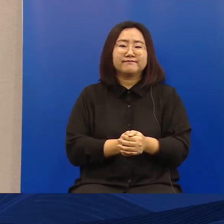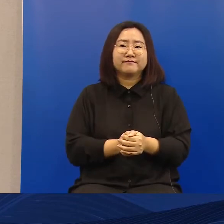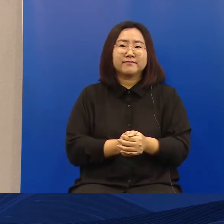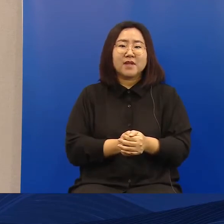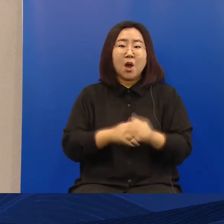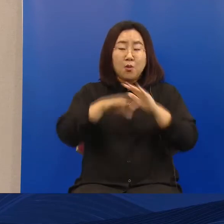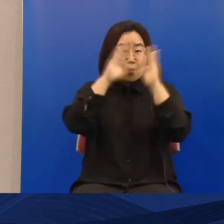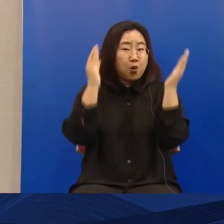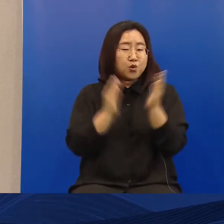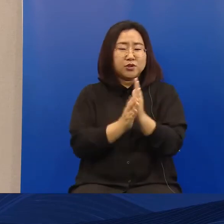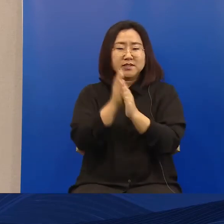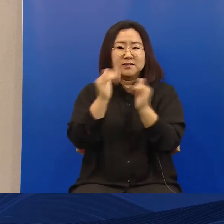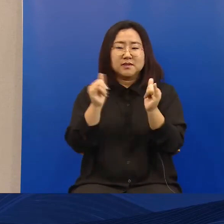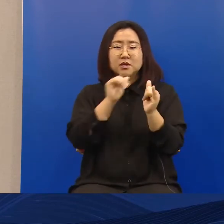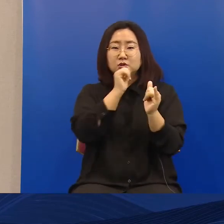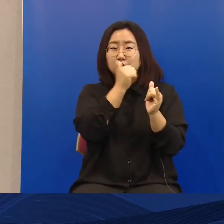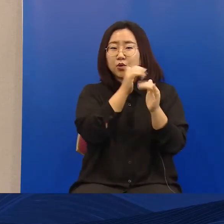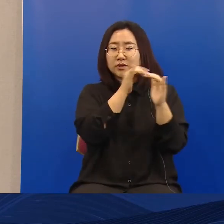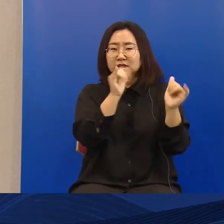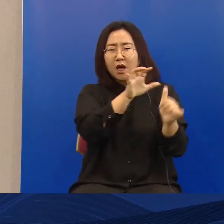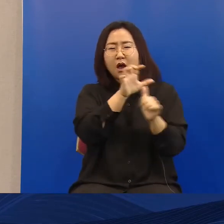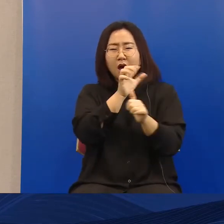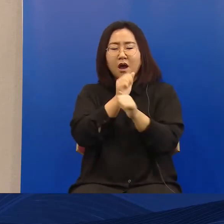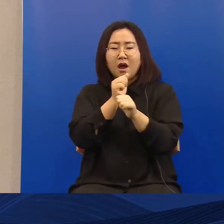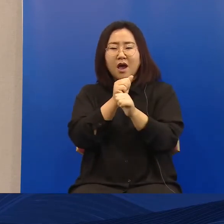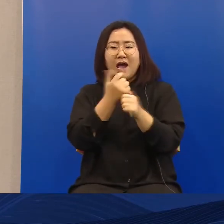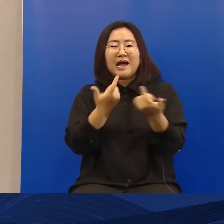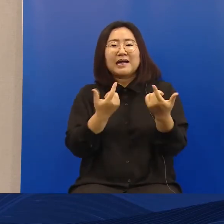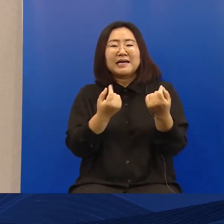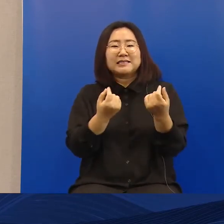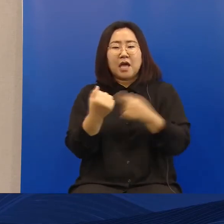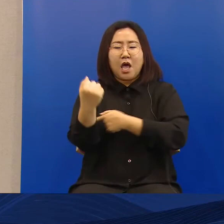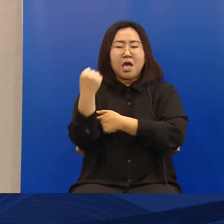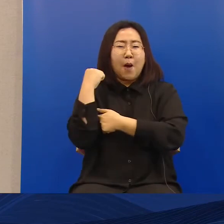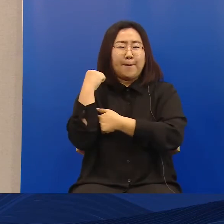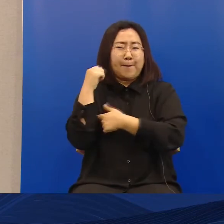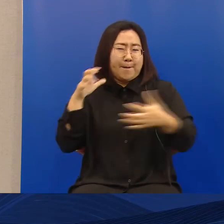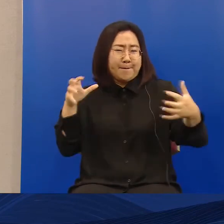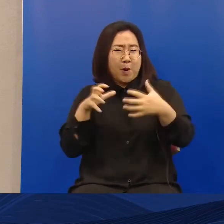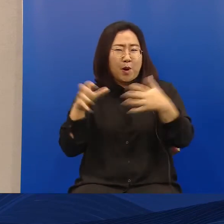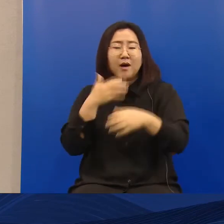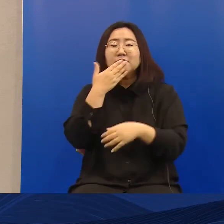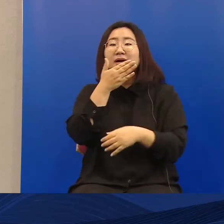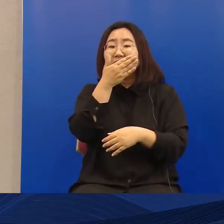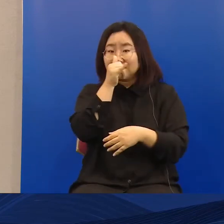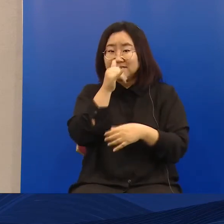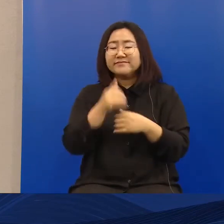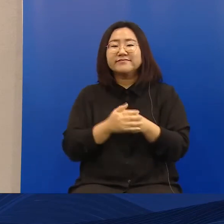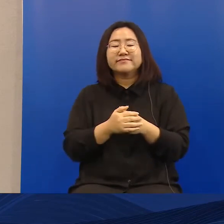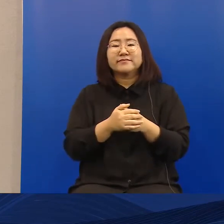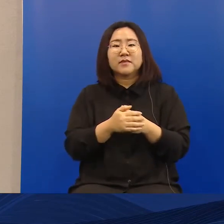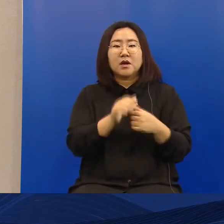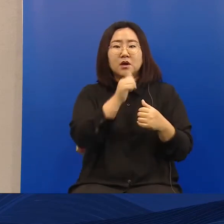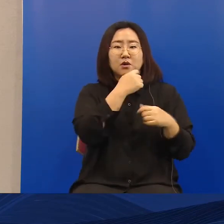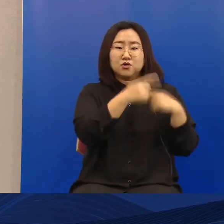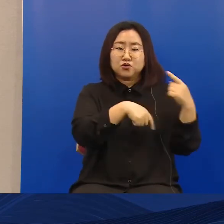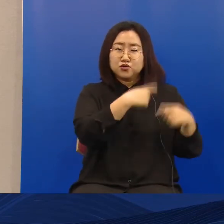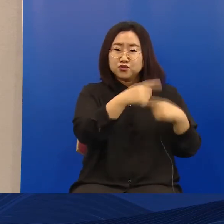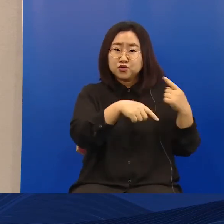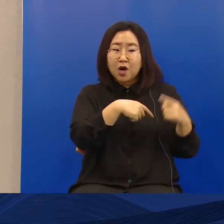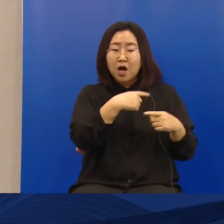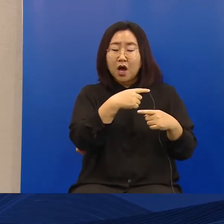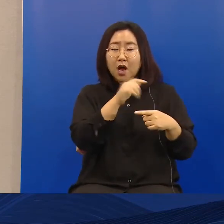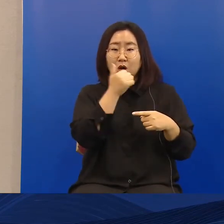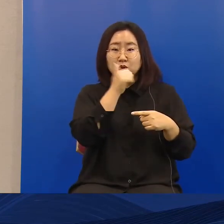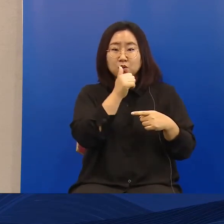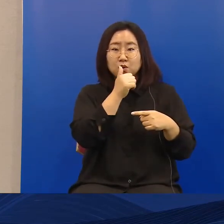그리고 모든 시민이 수어 통역사를 통해서 서비스를 동등하게 이용할 수 있을 때 협력을 촉진하게 됩니다. 통역사가 수어를 배울